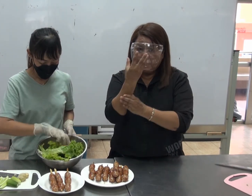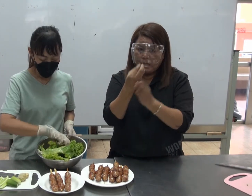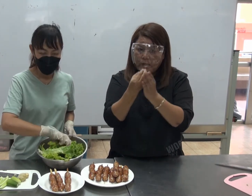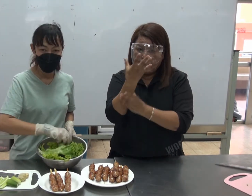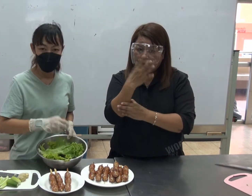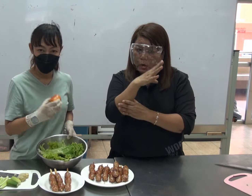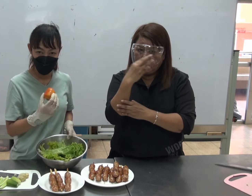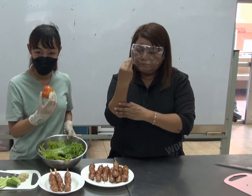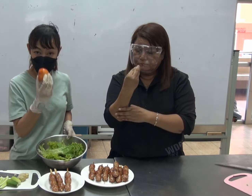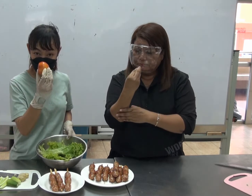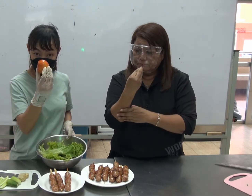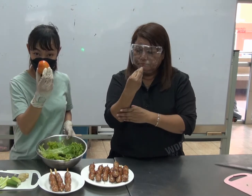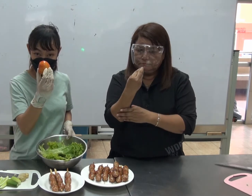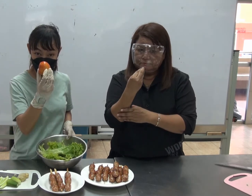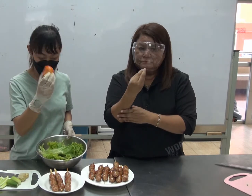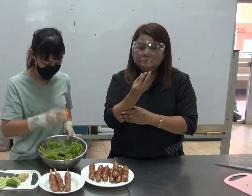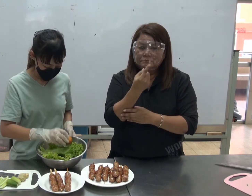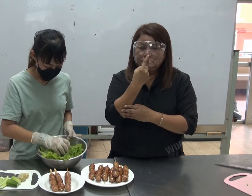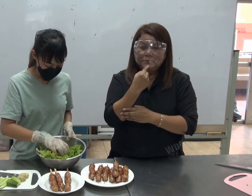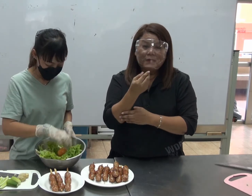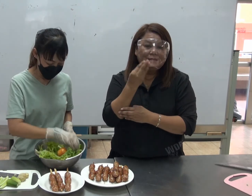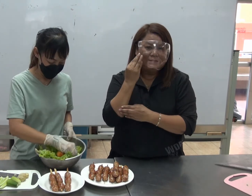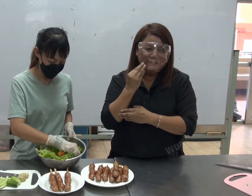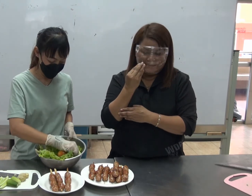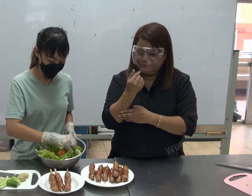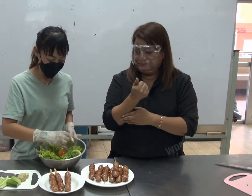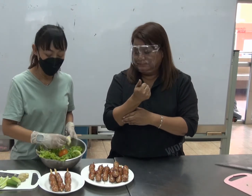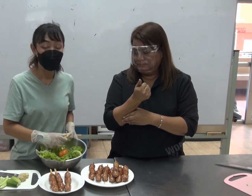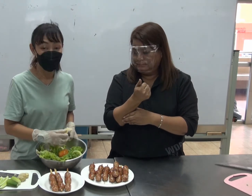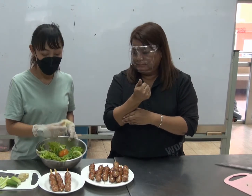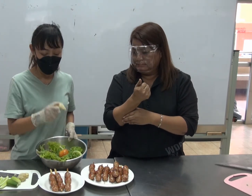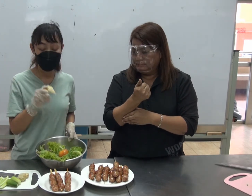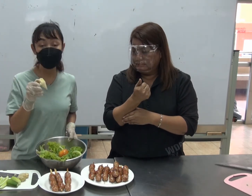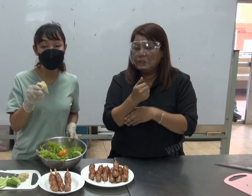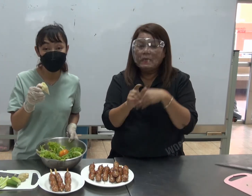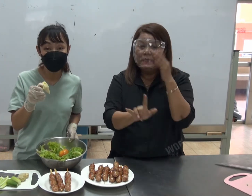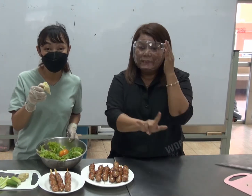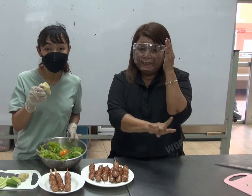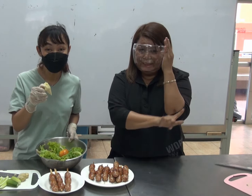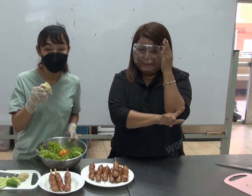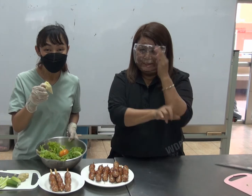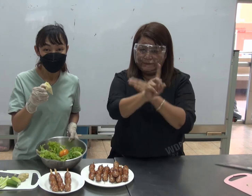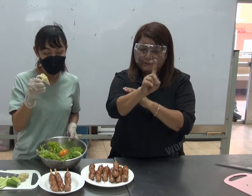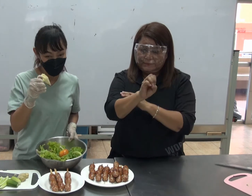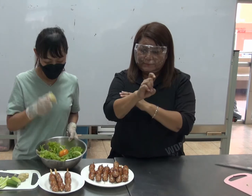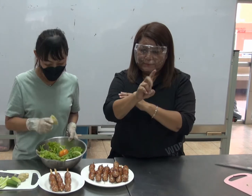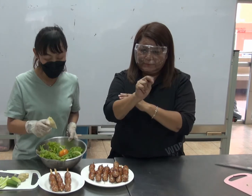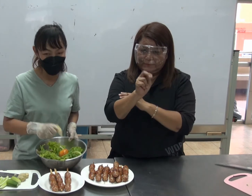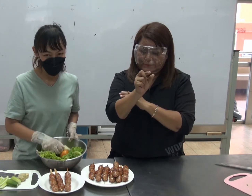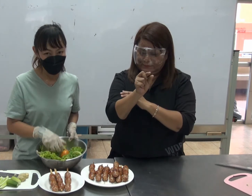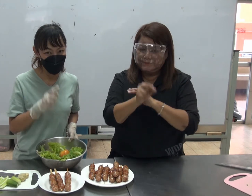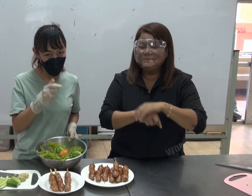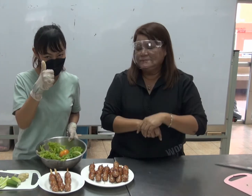มะเขือเทศ ขิงซึ่งกิน